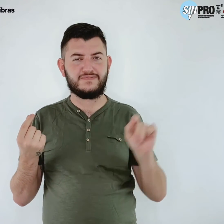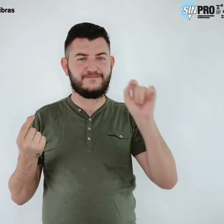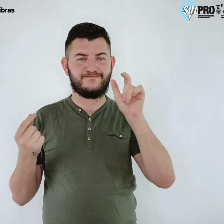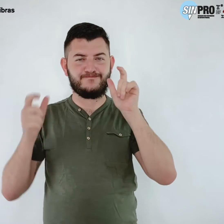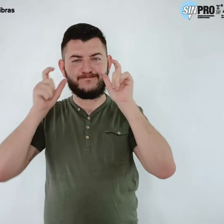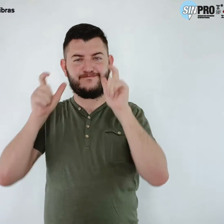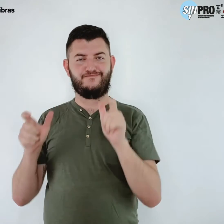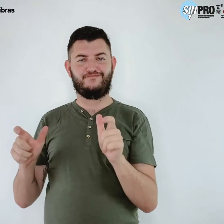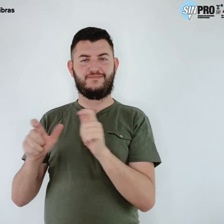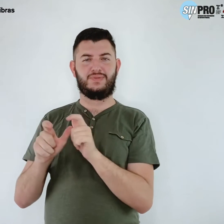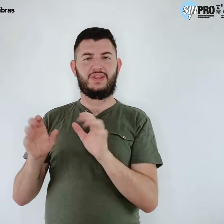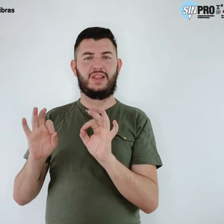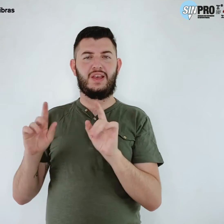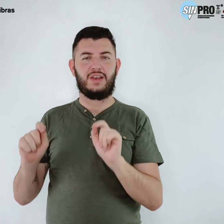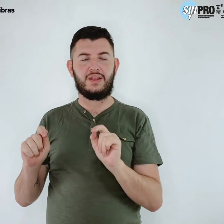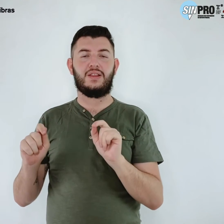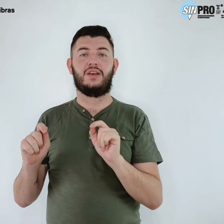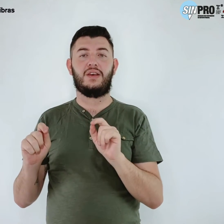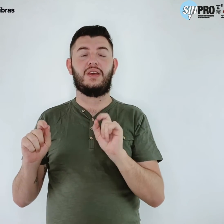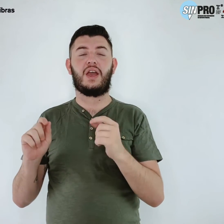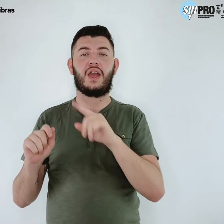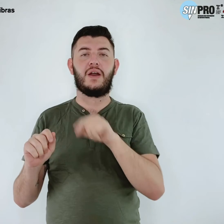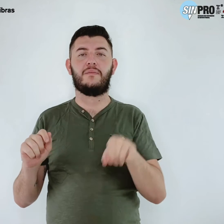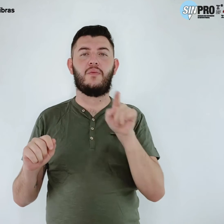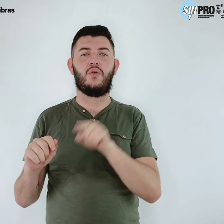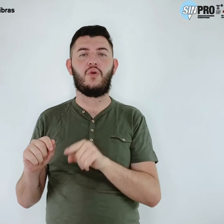o estoque público controlado pela Conab